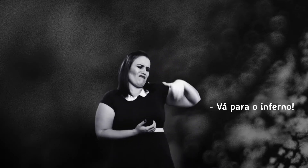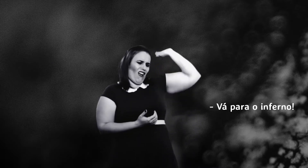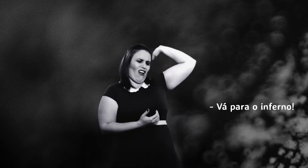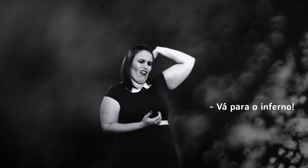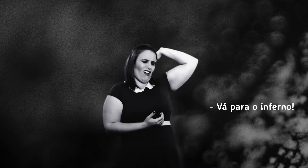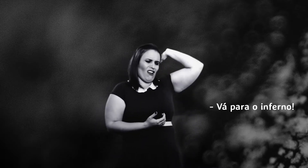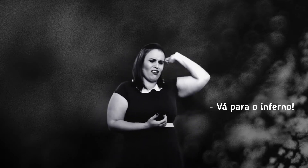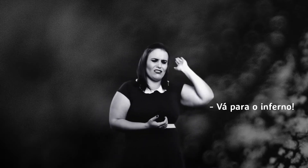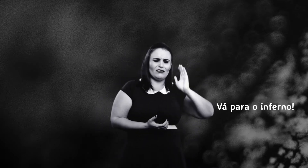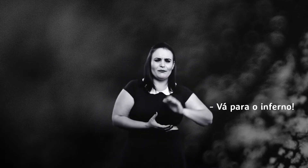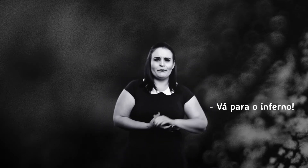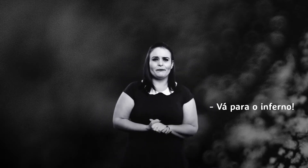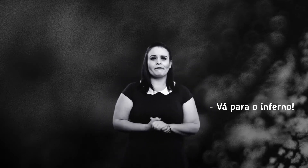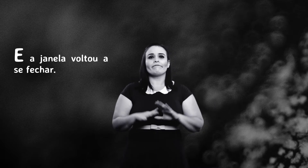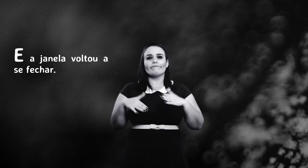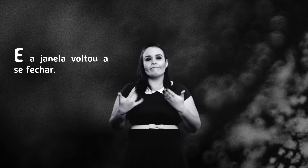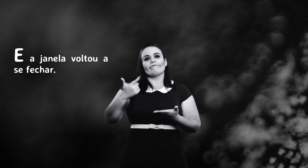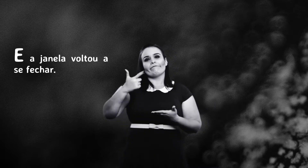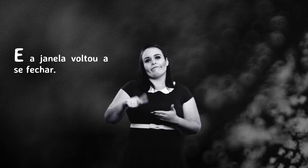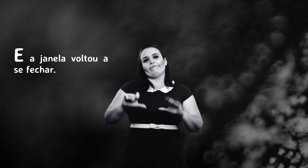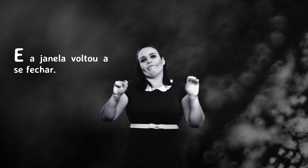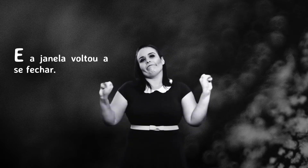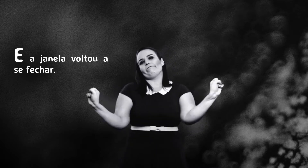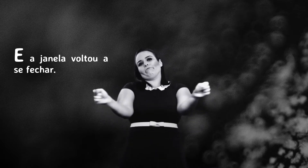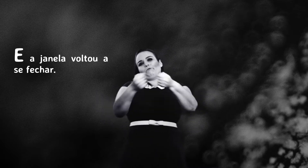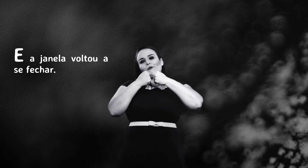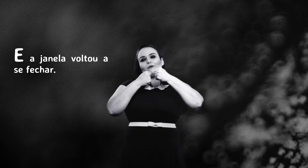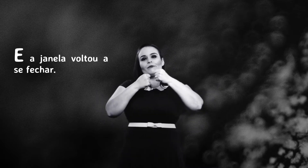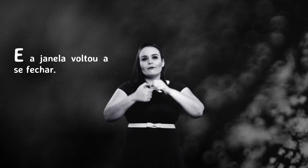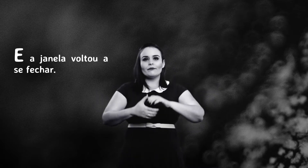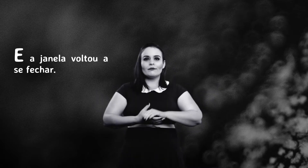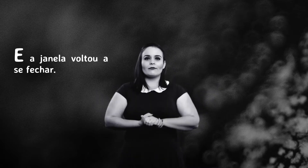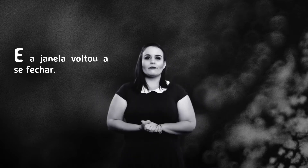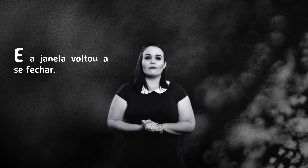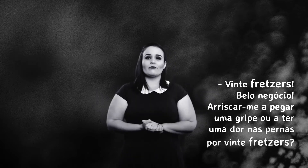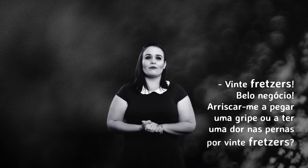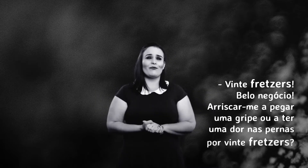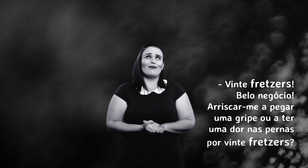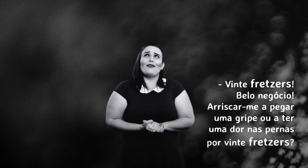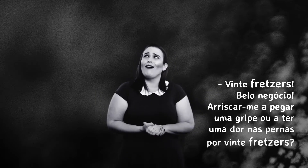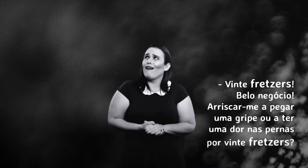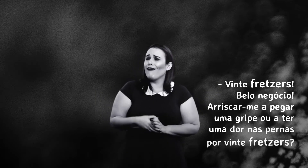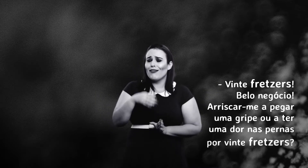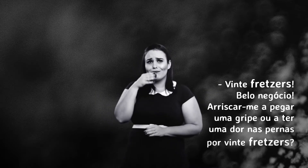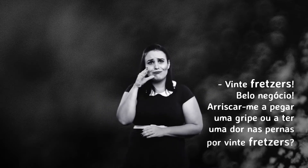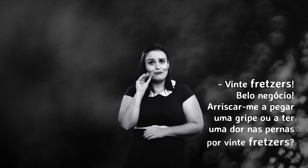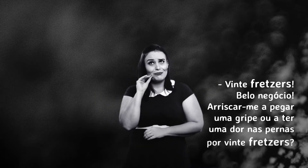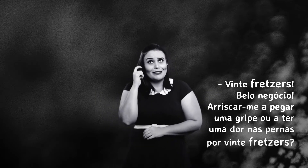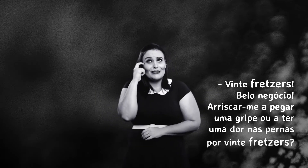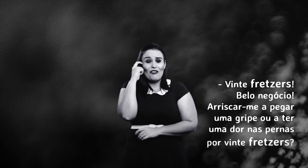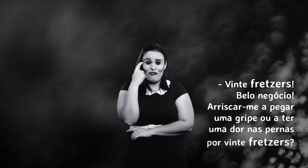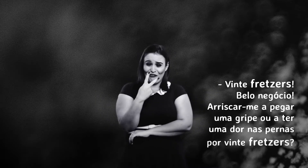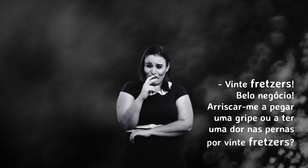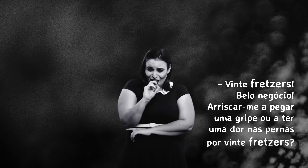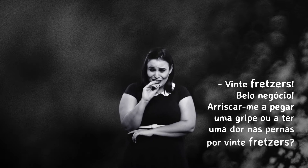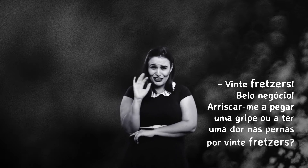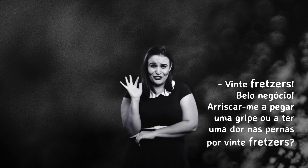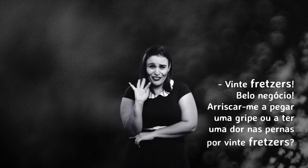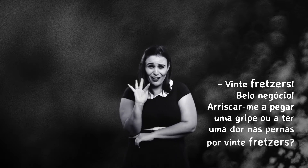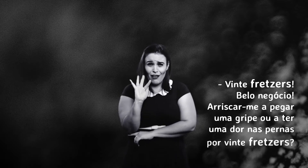inferno. E a janela voltou a se fechar. 20 fretzers. Belo negócio. Arriscar-me a